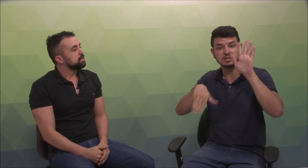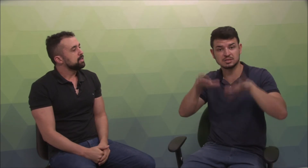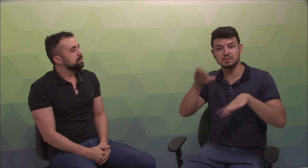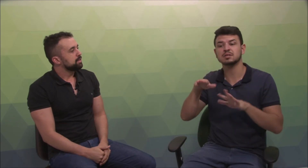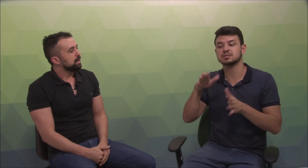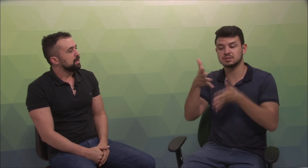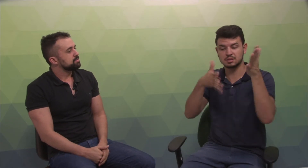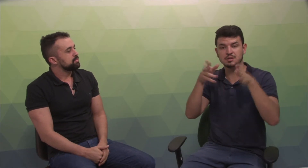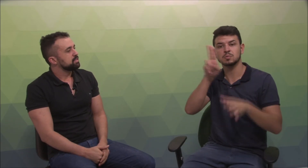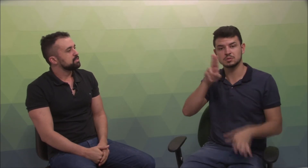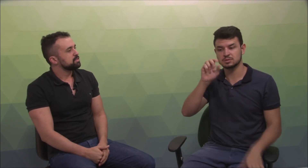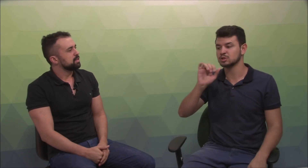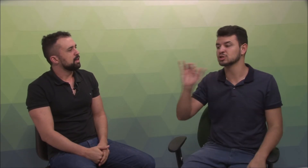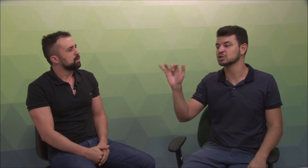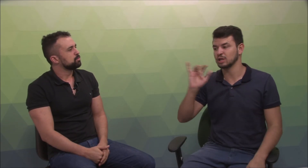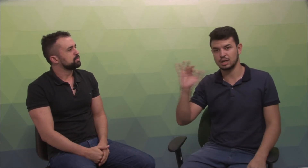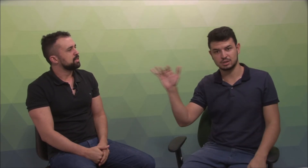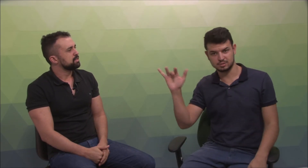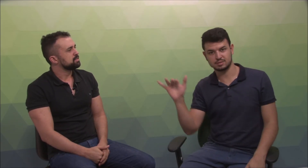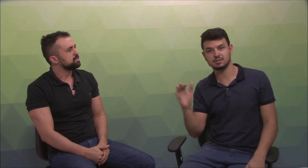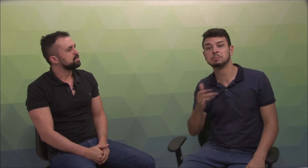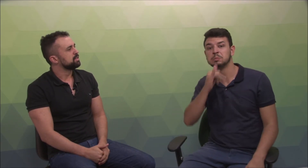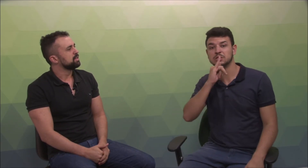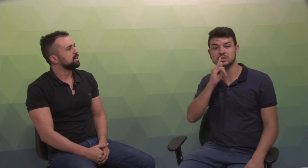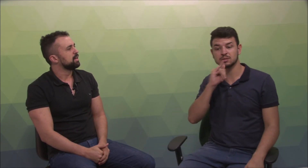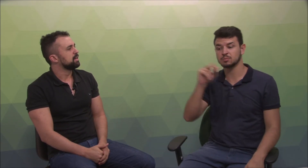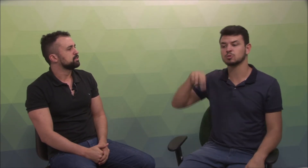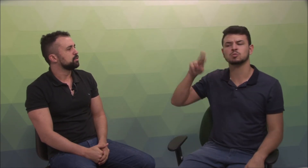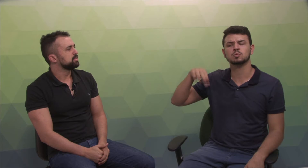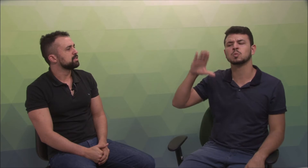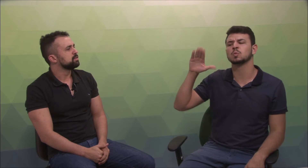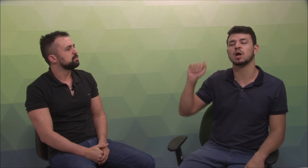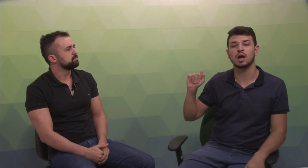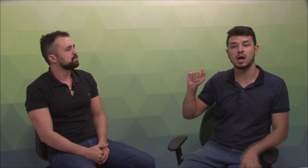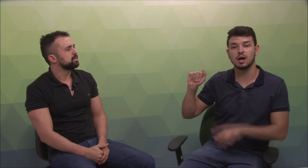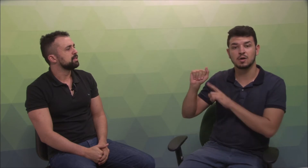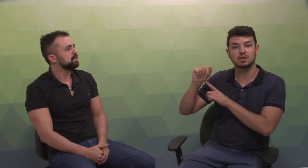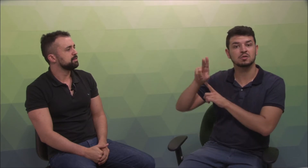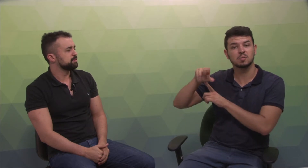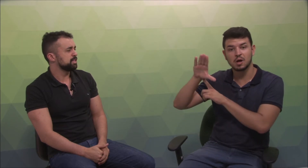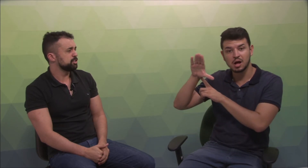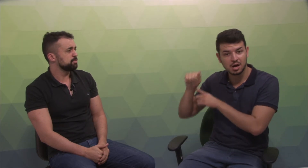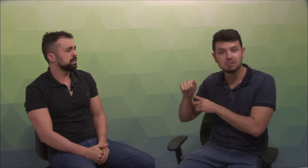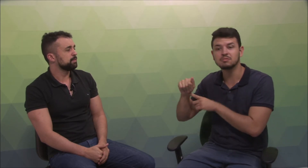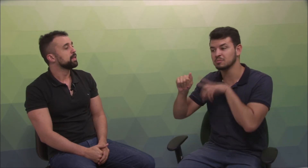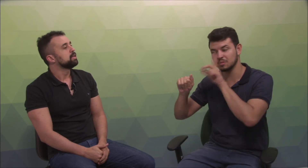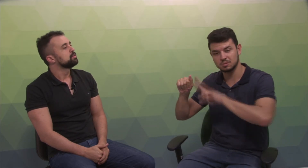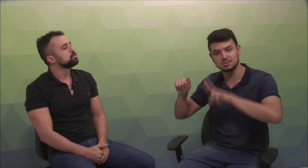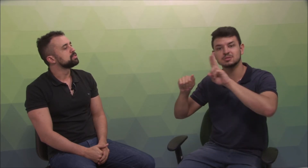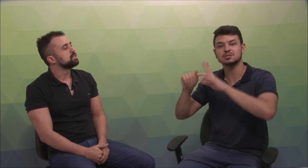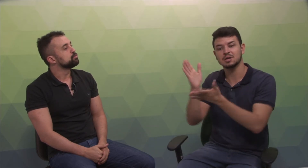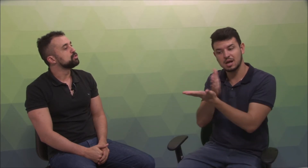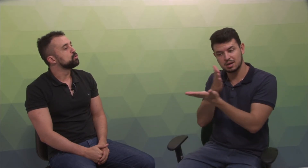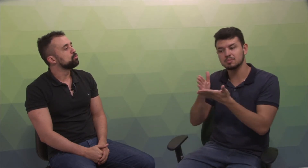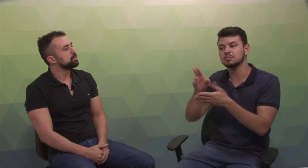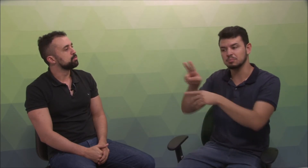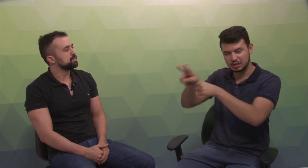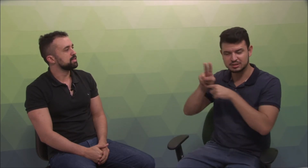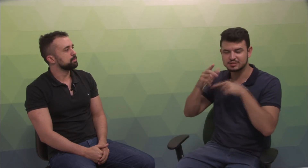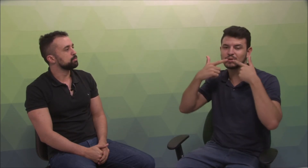Também, às vezes, acontece, né, a soletração rítmica. No sinal de nunca, por exemplo,